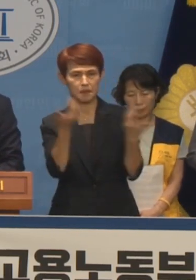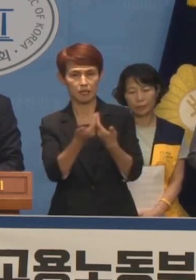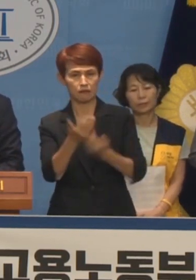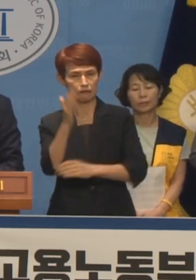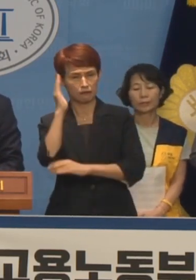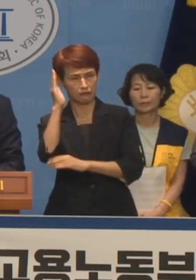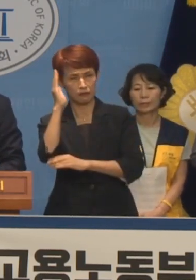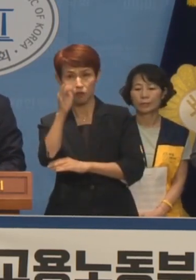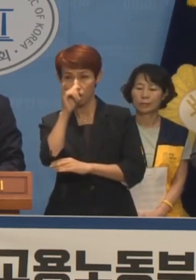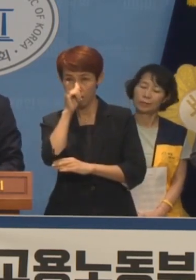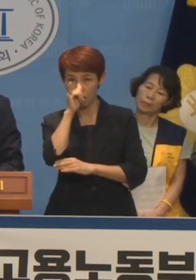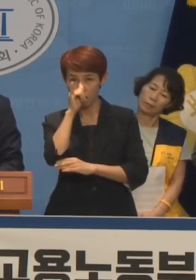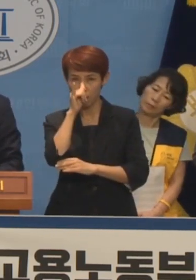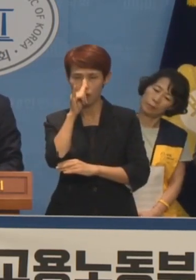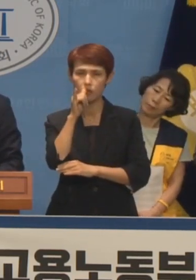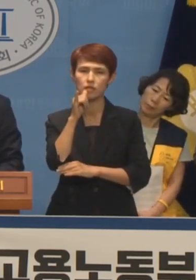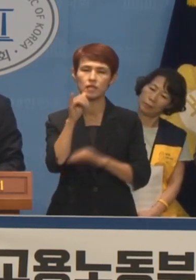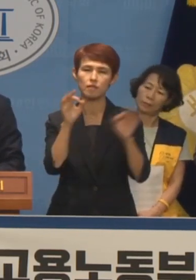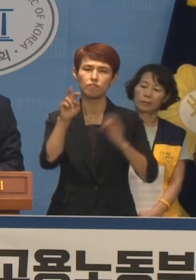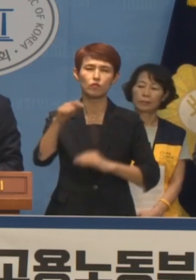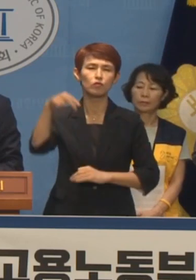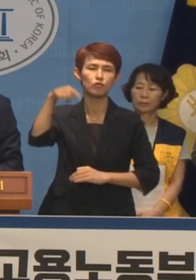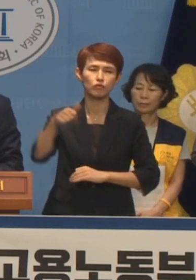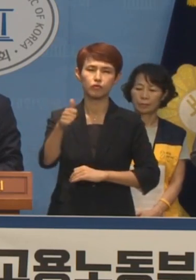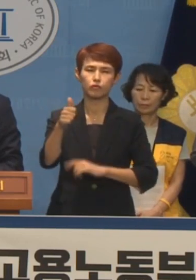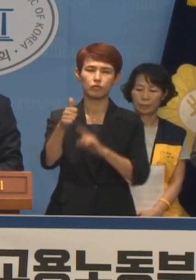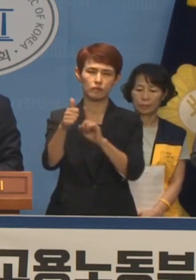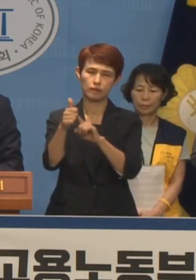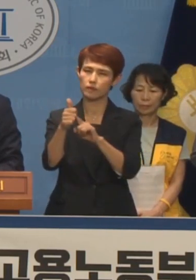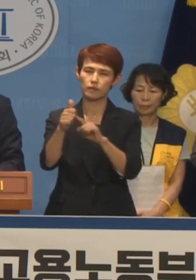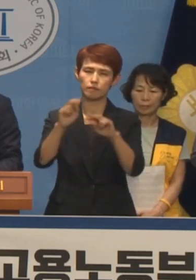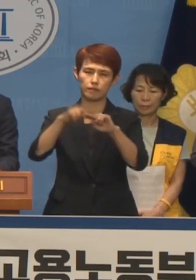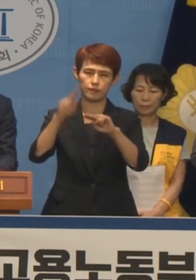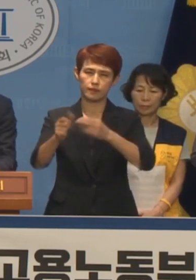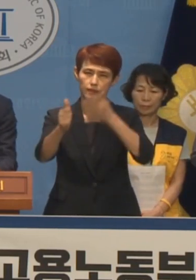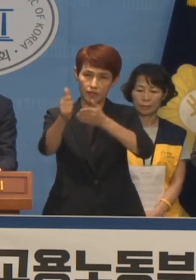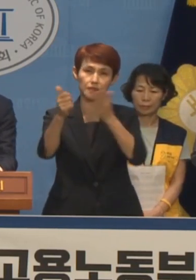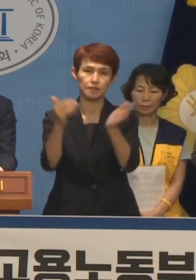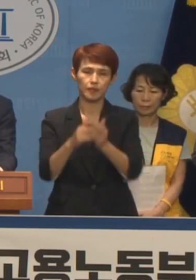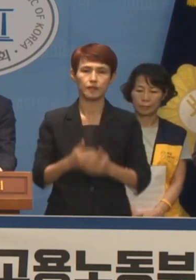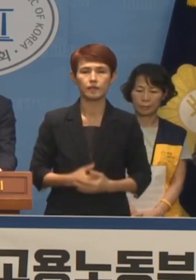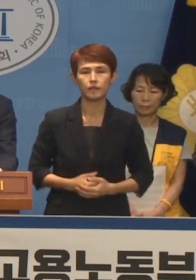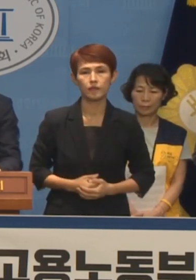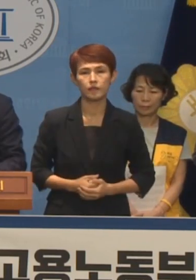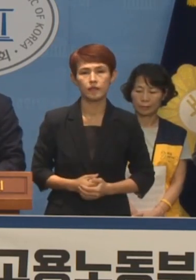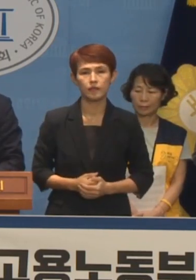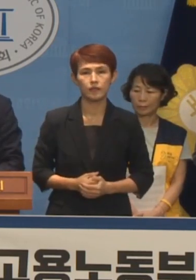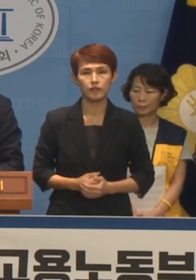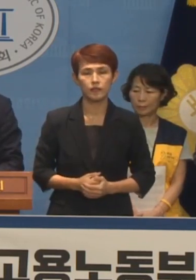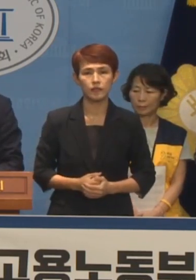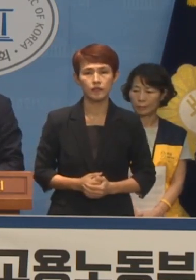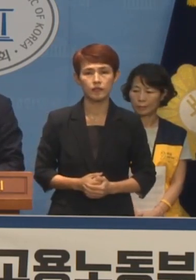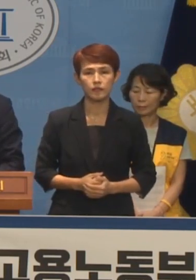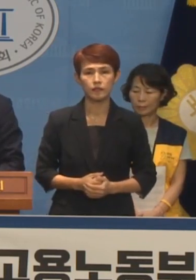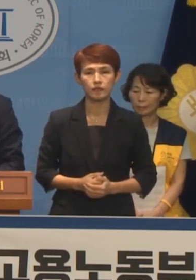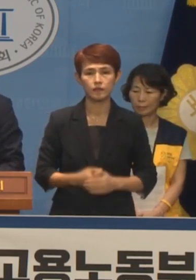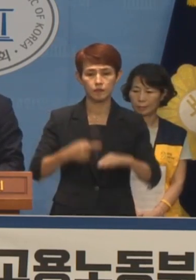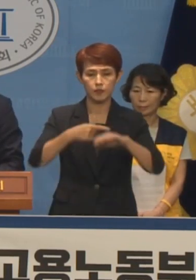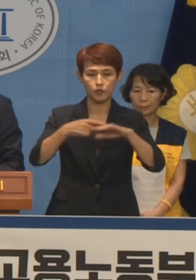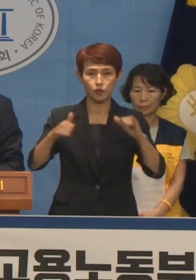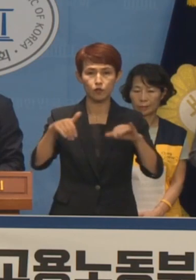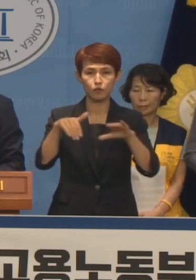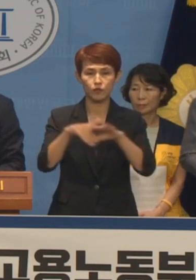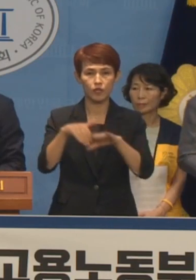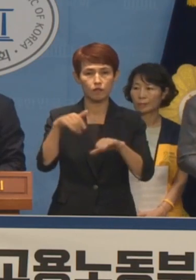발언들을 반복해왔던 후보자의 사퇴를 강력하게 촉구해 주셨습니다. 예, 진행하는 도중에 우리 민족문제연구소